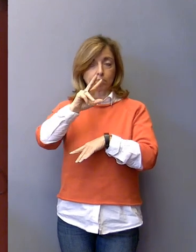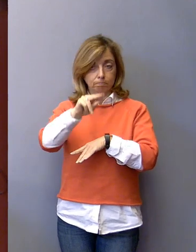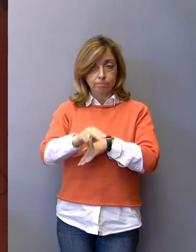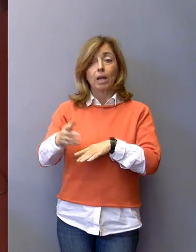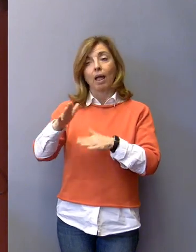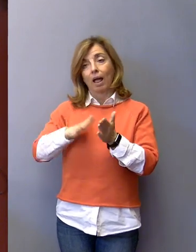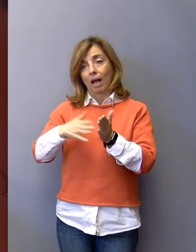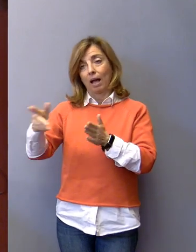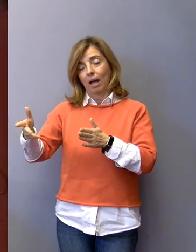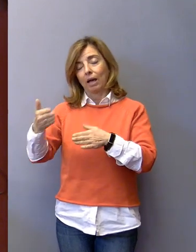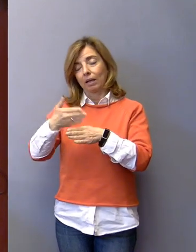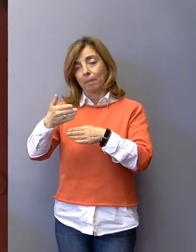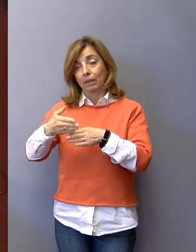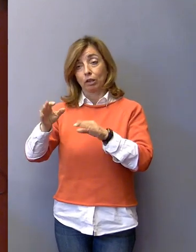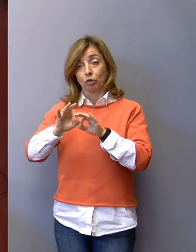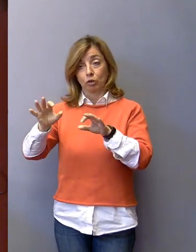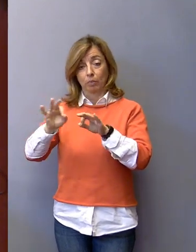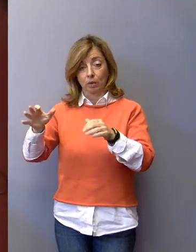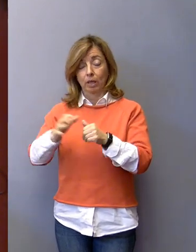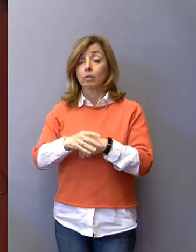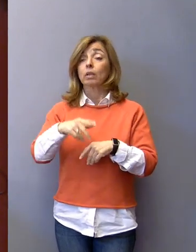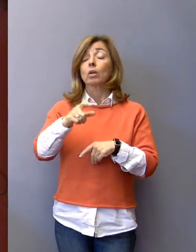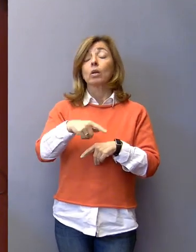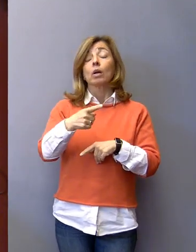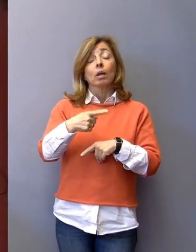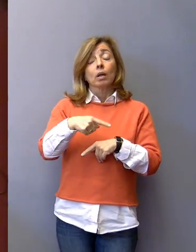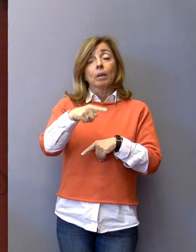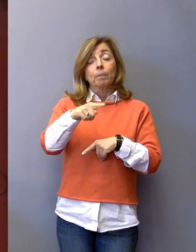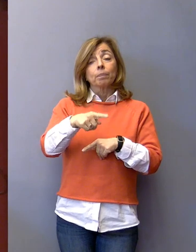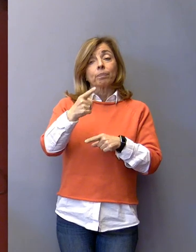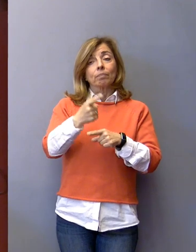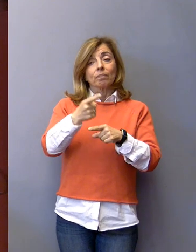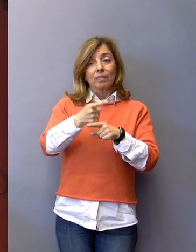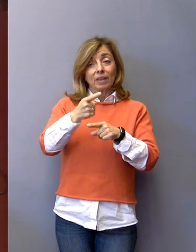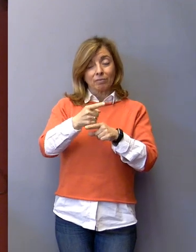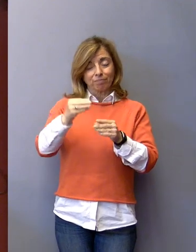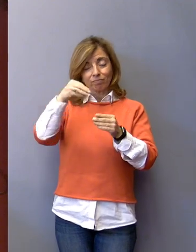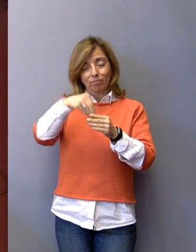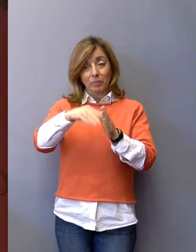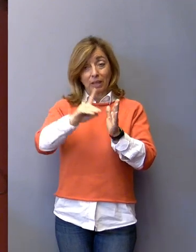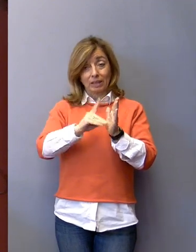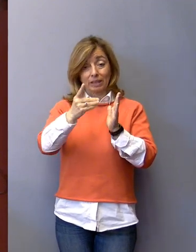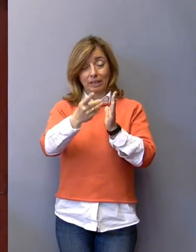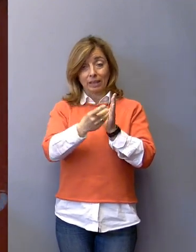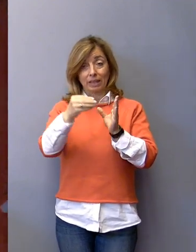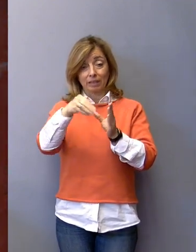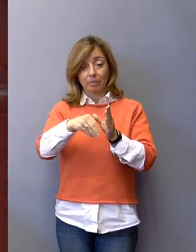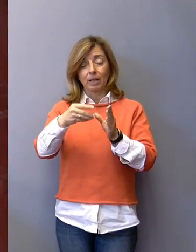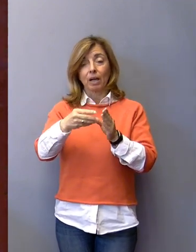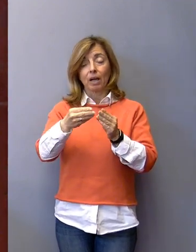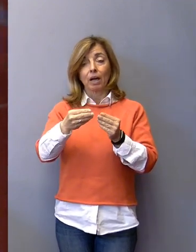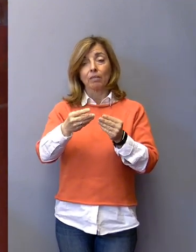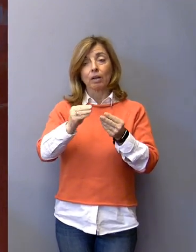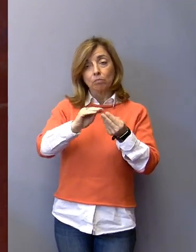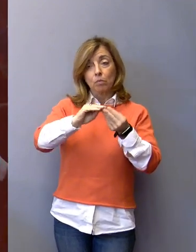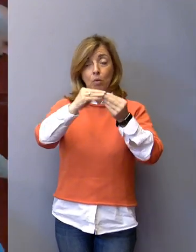ottenerla se non è prevista con questa delibera all'interno meno di questa di questa delibera dello strumento